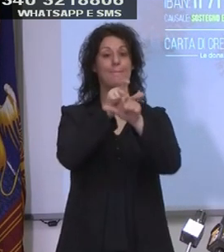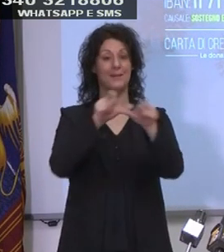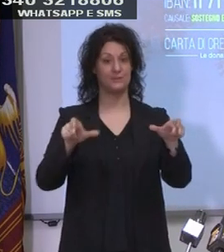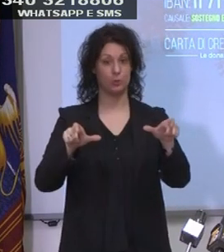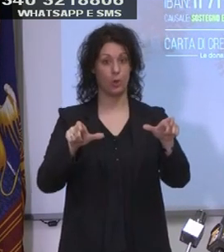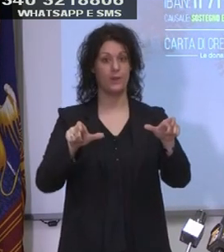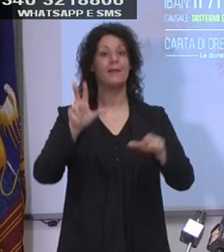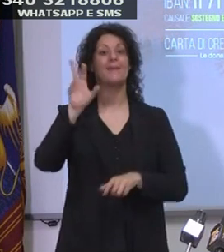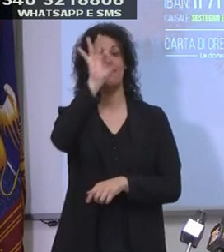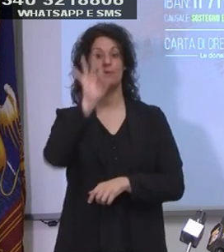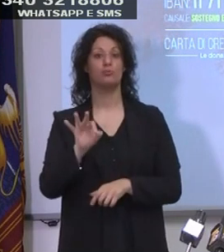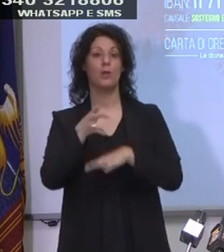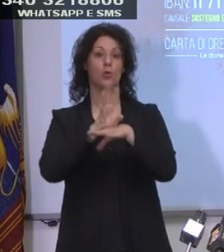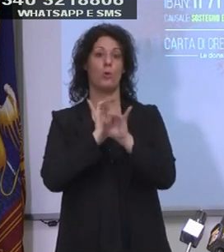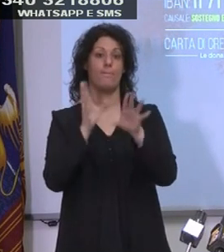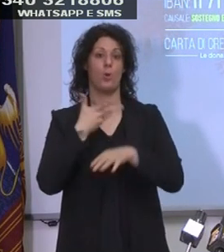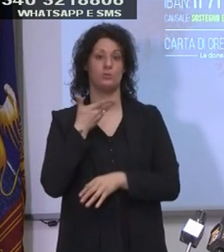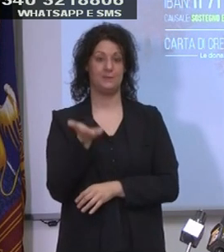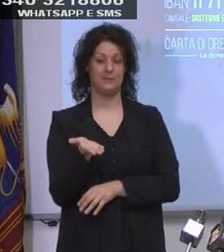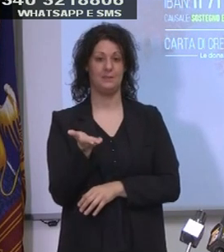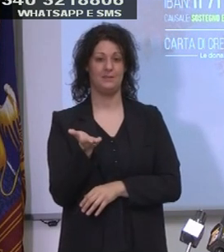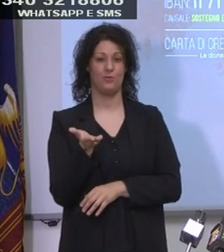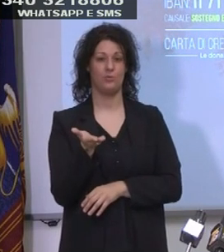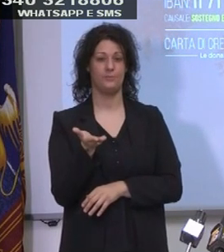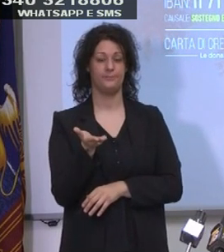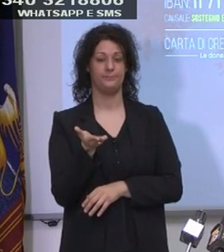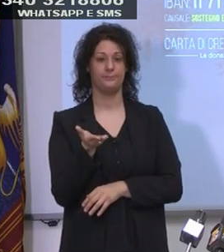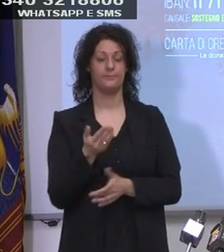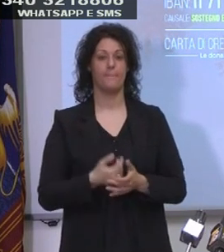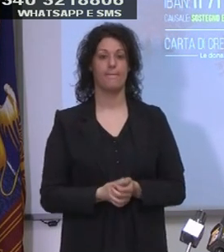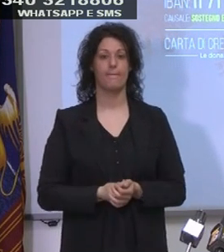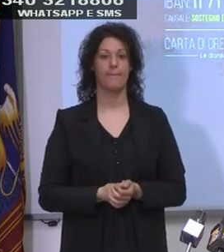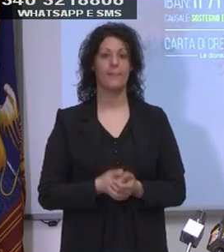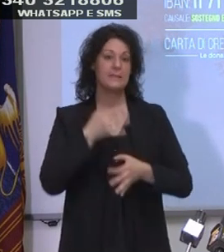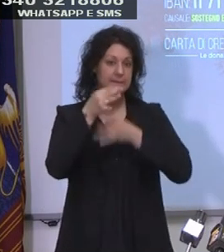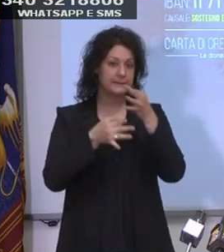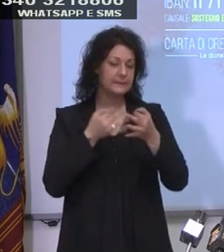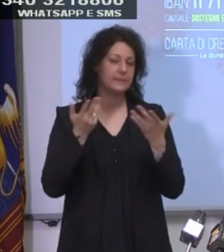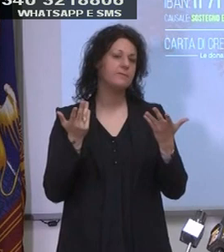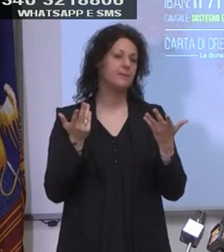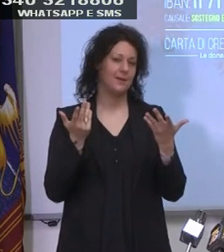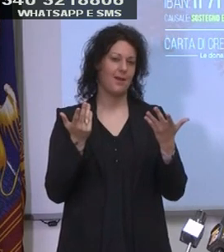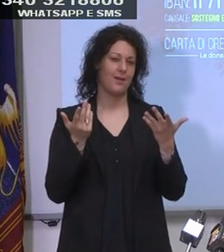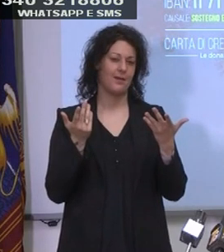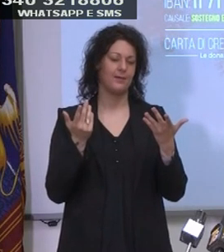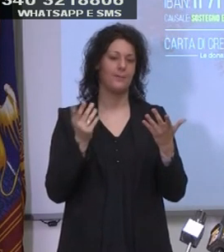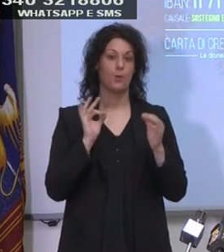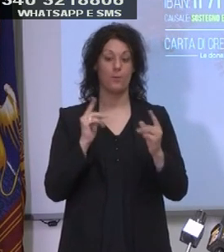tamponi positivi, e quindi questo ci dice anche che la possibilità di incrociare una persona